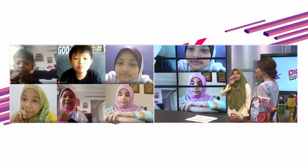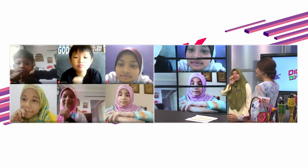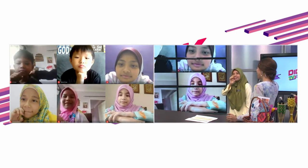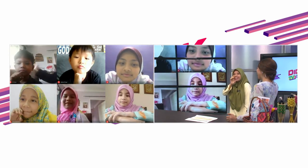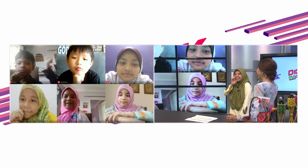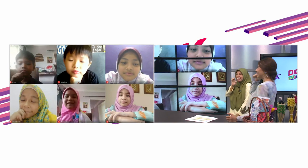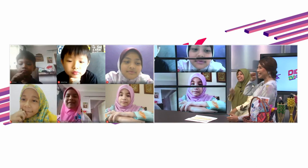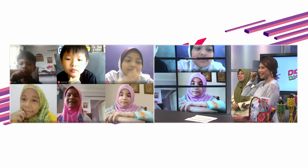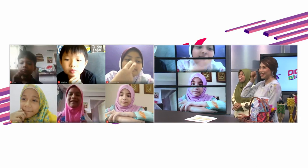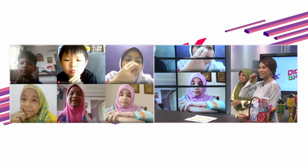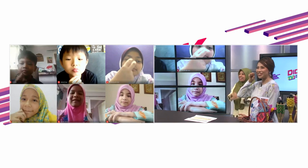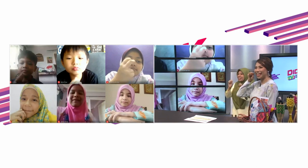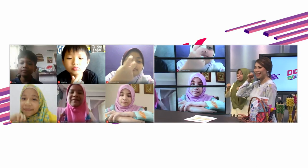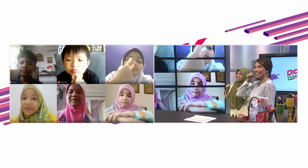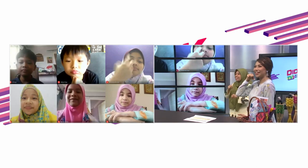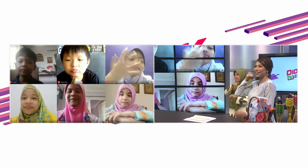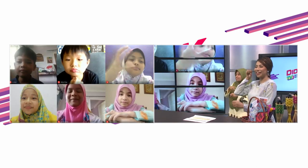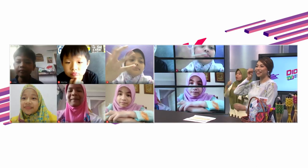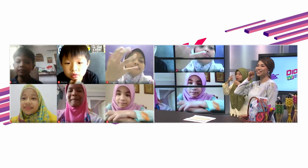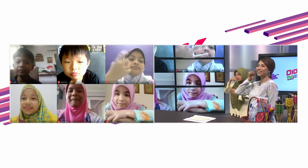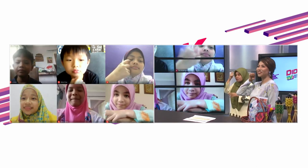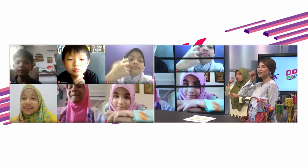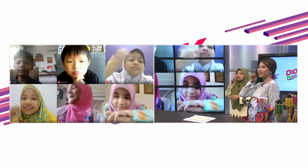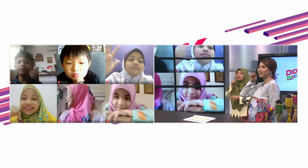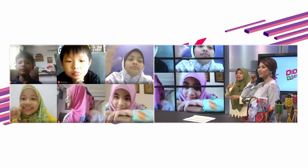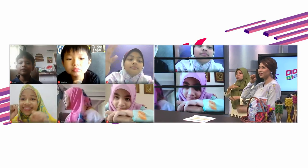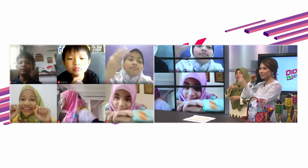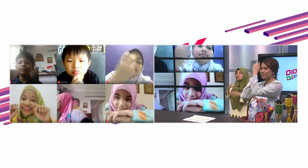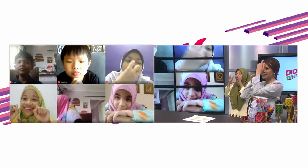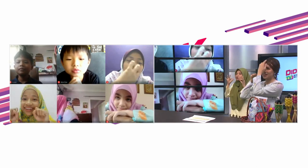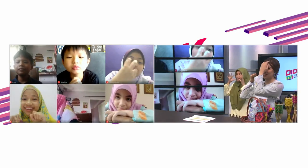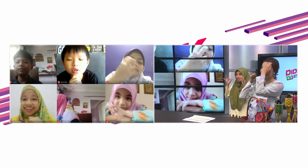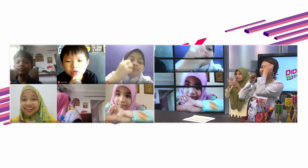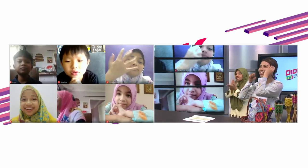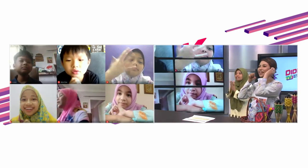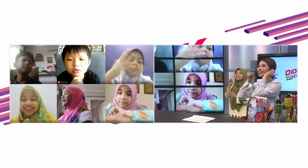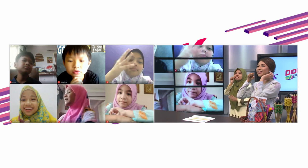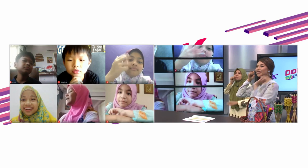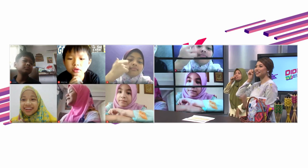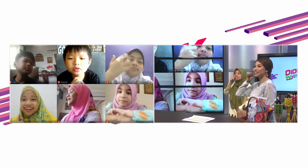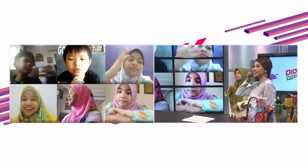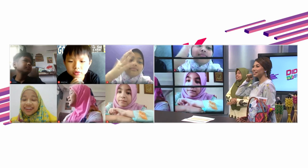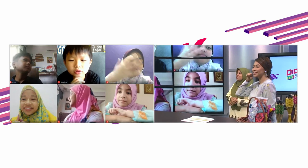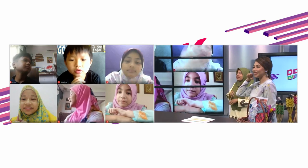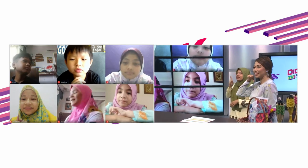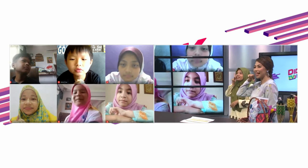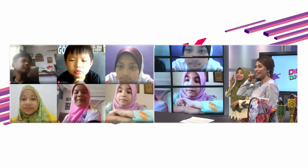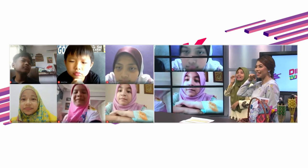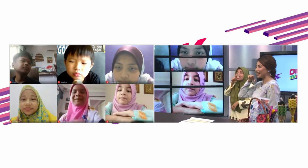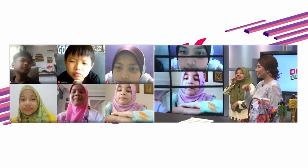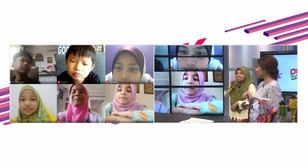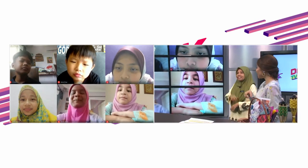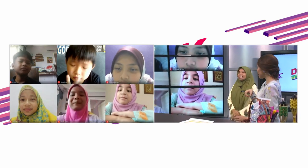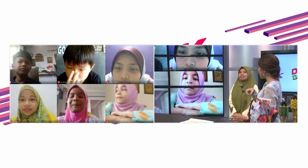sikit. Sebab saya suka kucing. Boleh. Sebab kakak suka kucing. Okay. Jadi dia buat macam ni. Ellie.